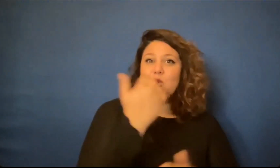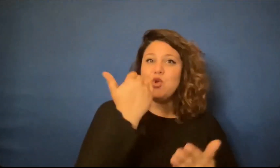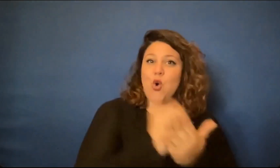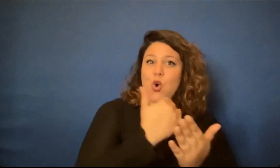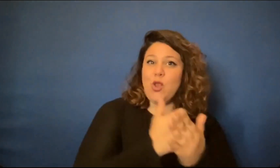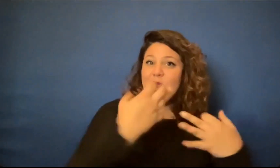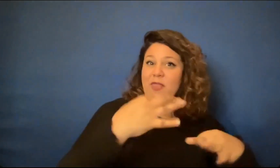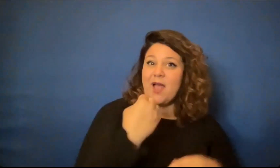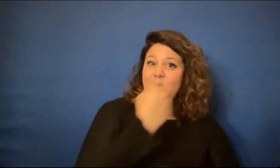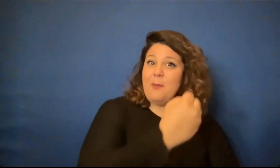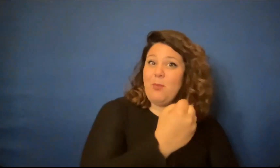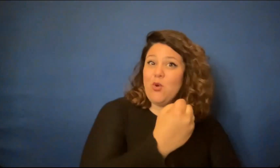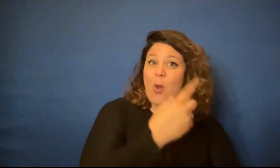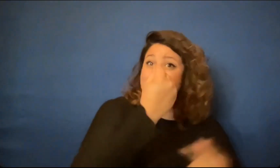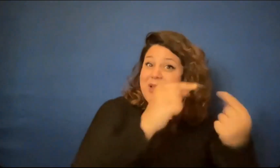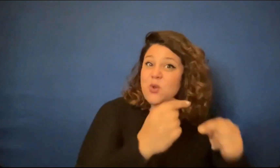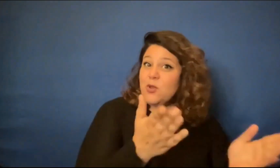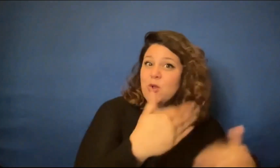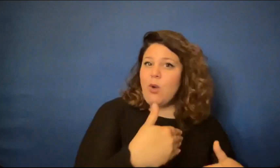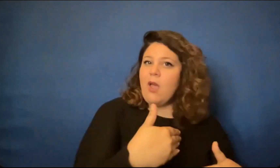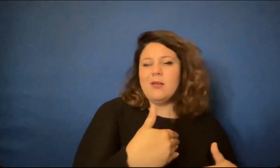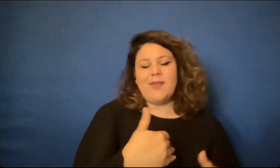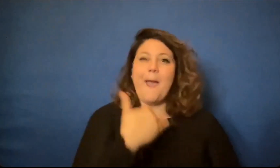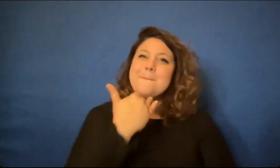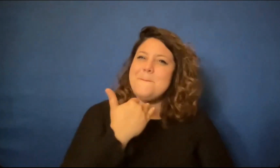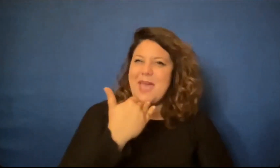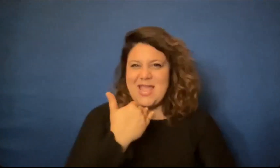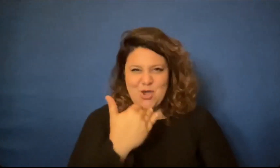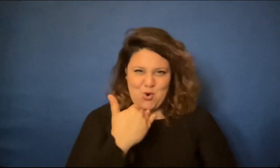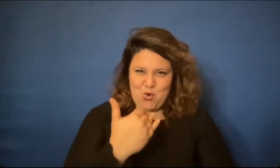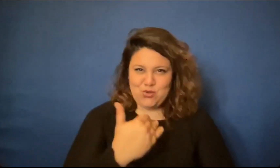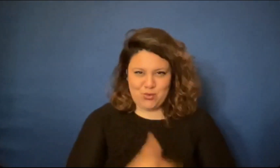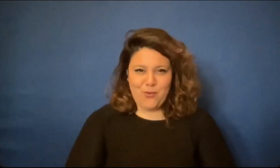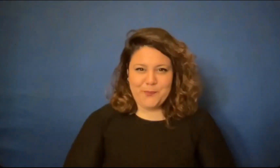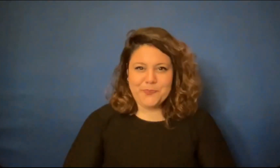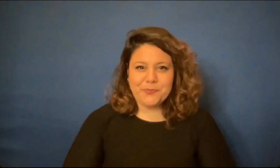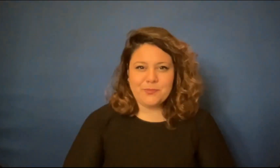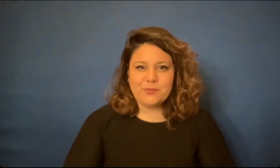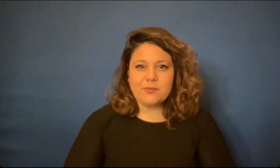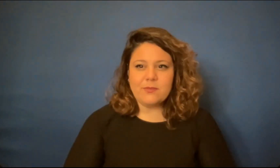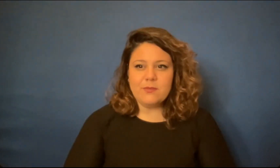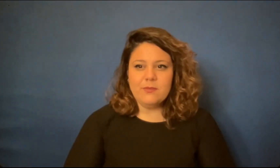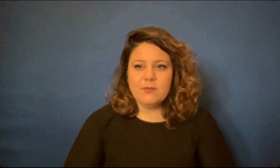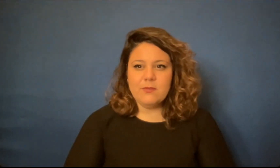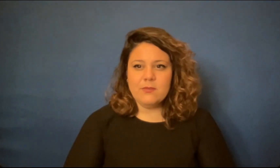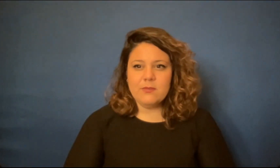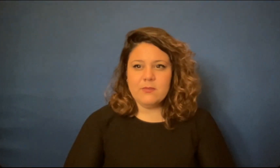pues es un tanto peligroso porque puede llegar a rayar la demagogia, ¿no? Cuando